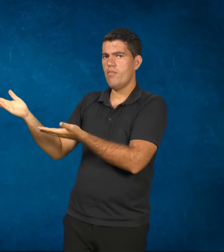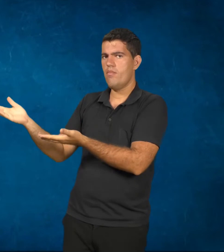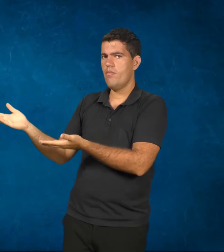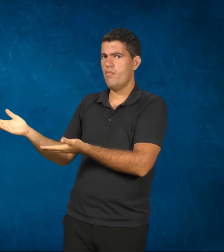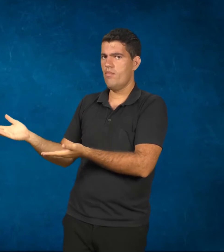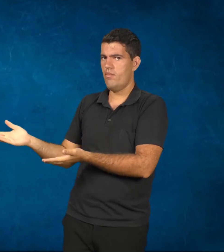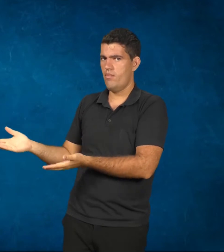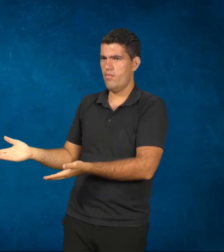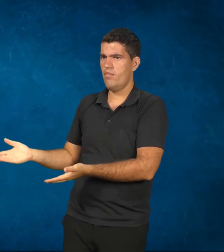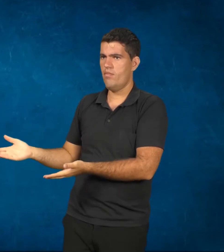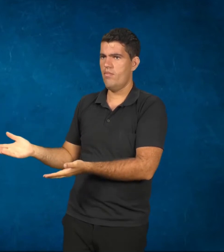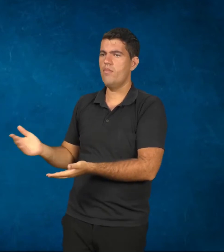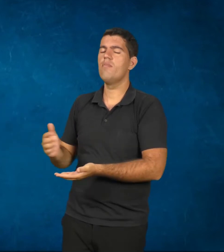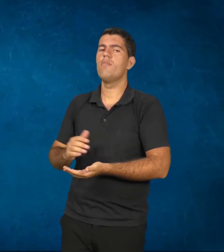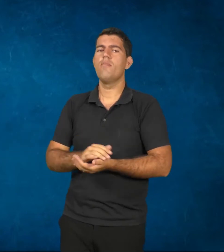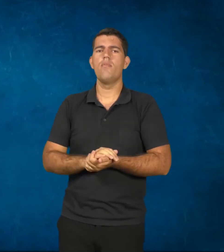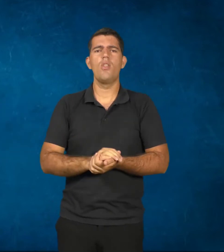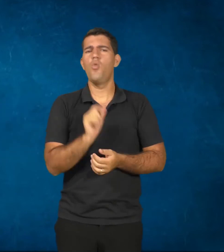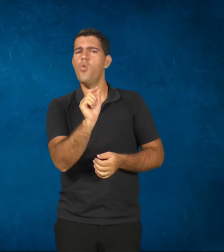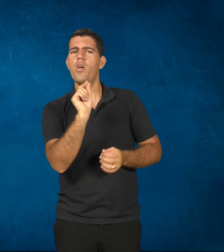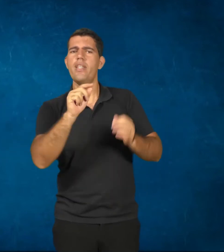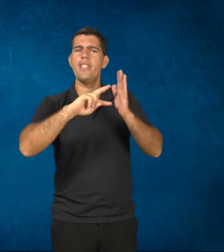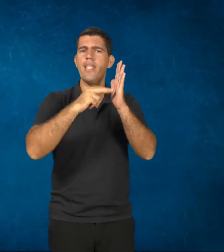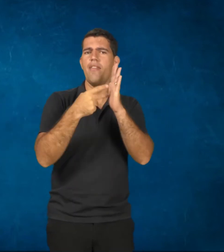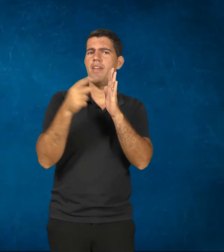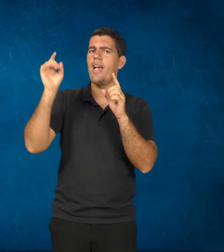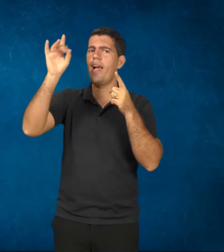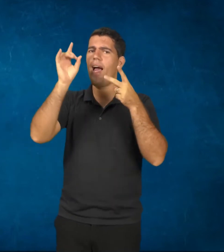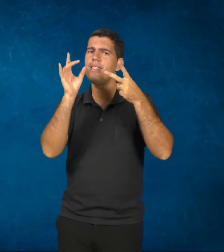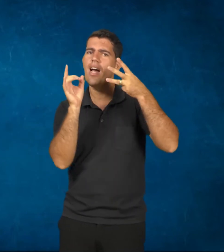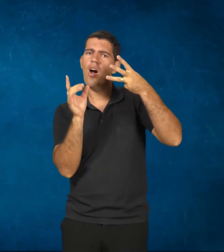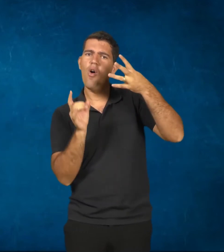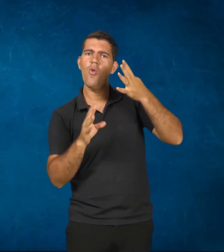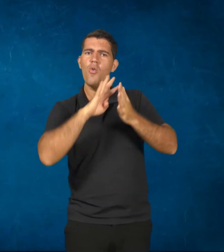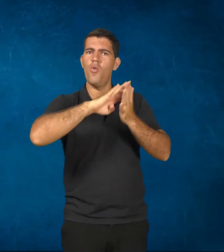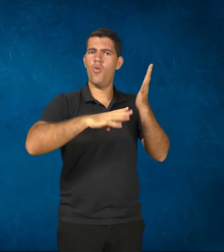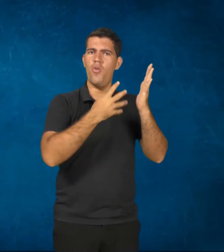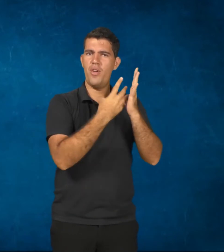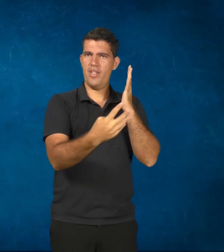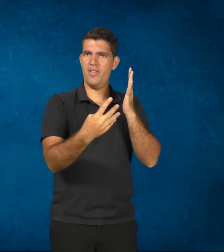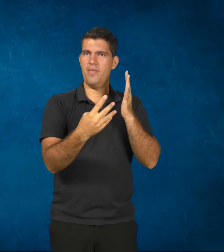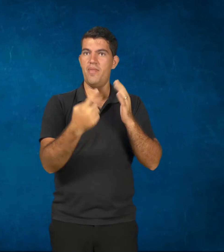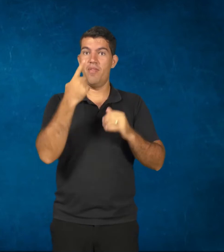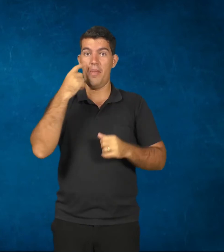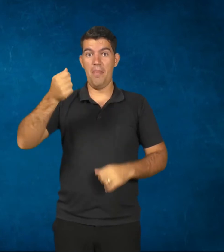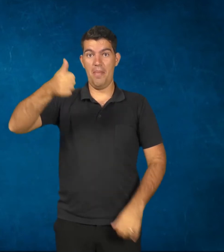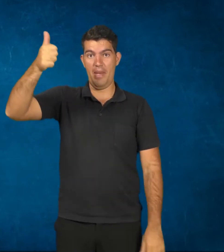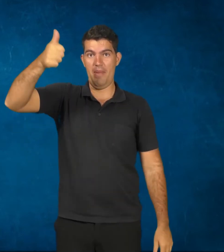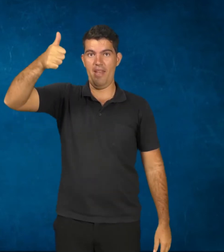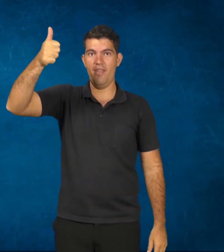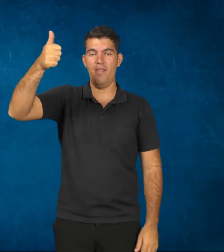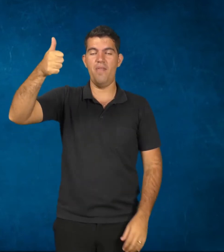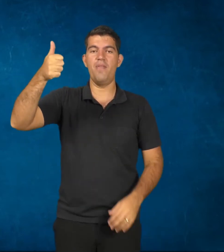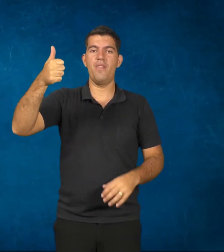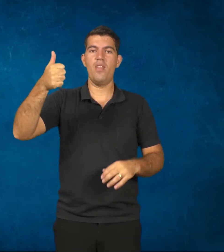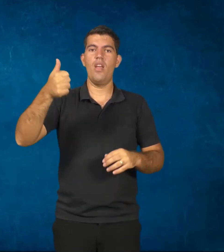ou transdisciplinar. O que significa cada uma destas abordagens? Na multidisciplinaridade existe